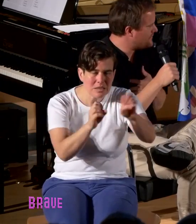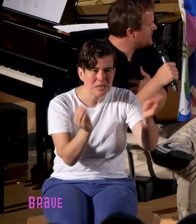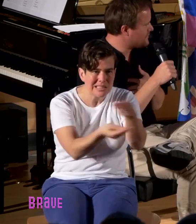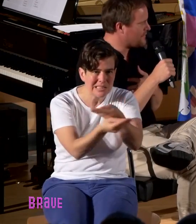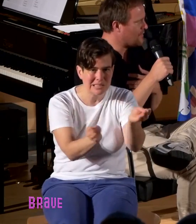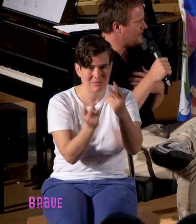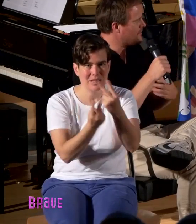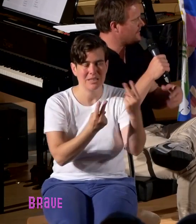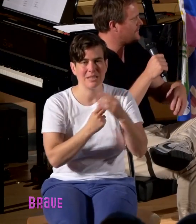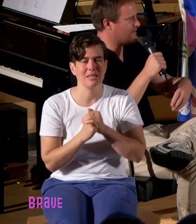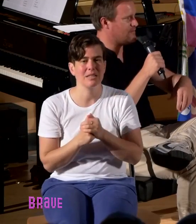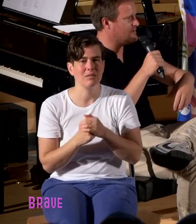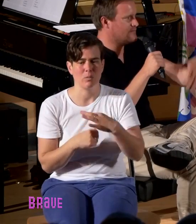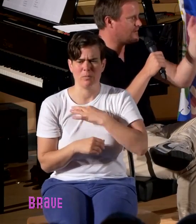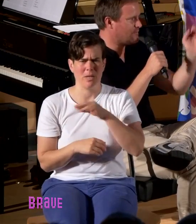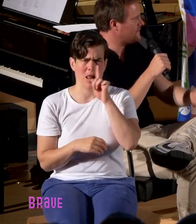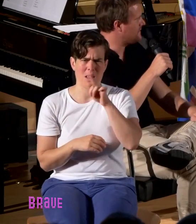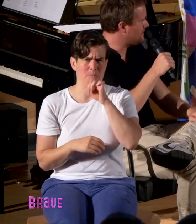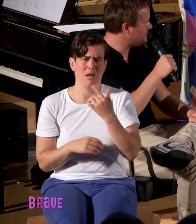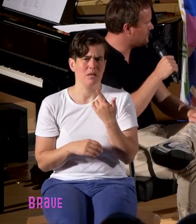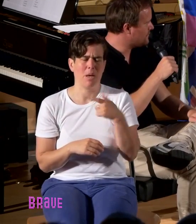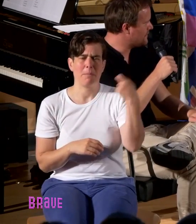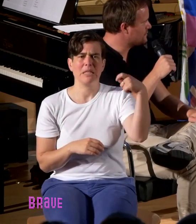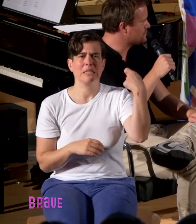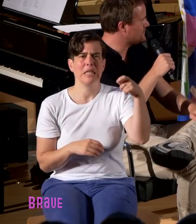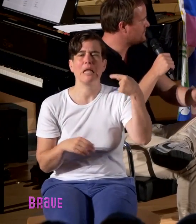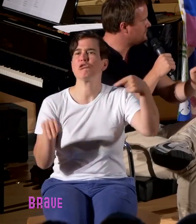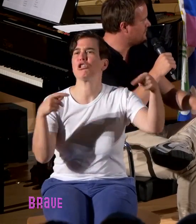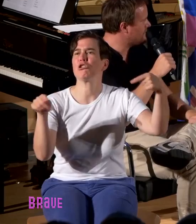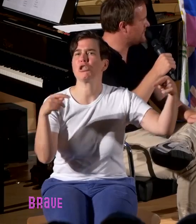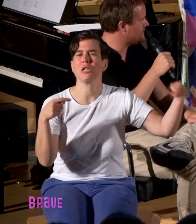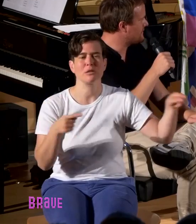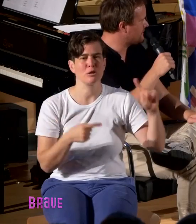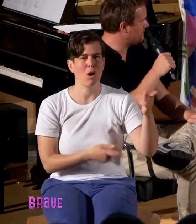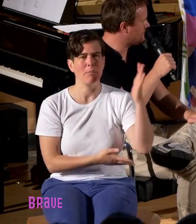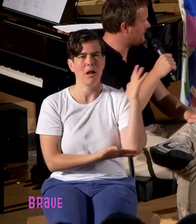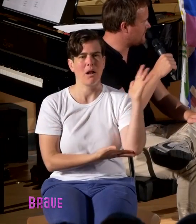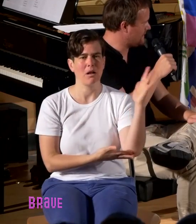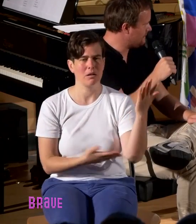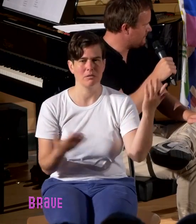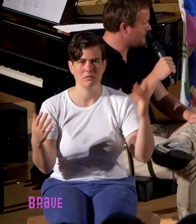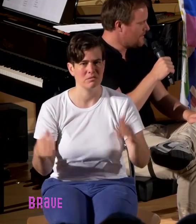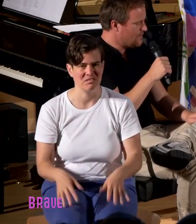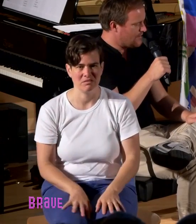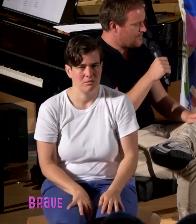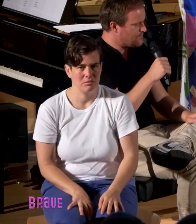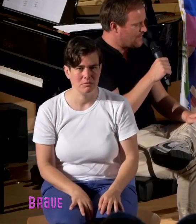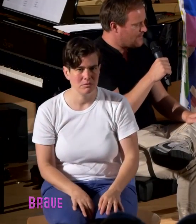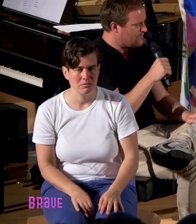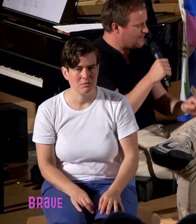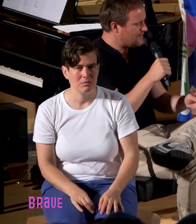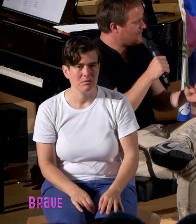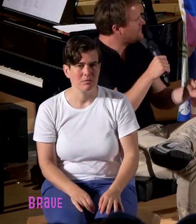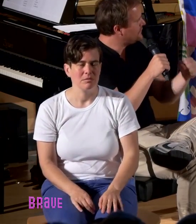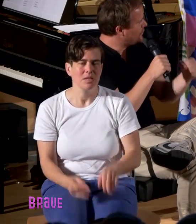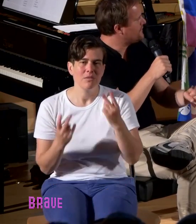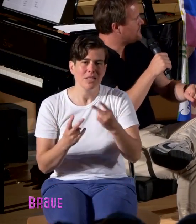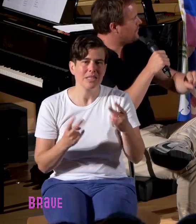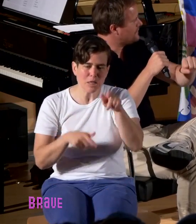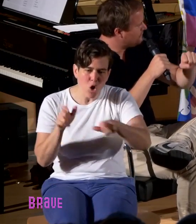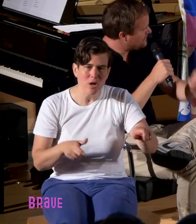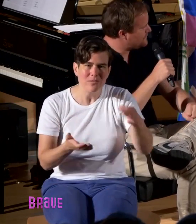ich finde das immer so albern. Da werden immer irgendwelche Präsidenten irgendwo hingeschickt und die sollen dann irgendwas erzählen. Wichtig ist,